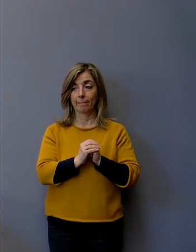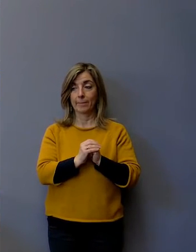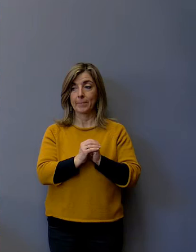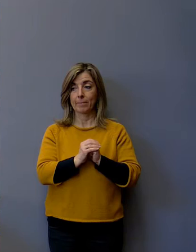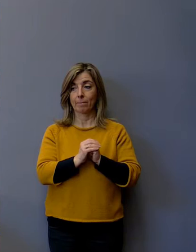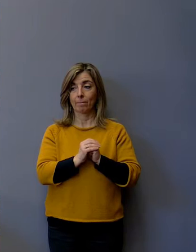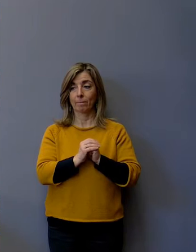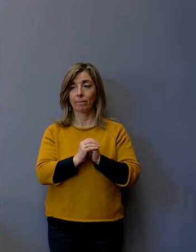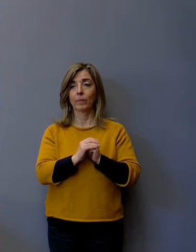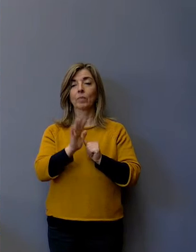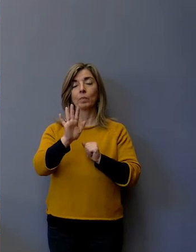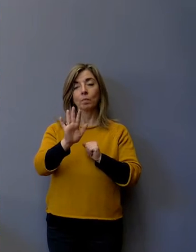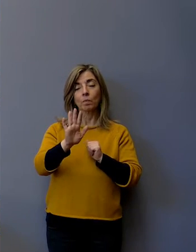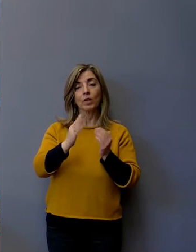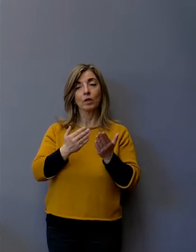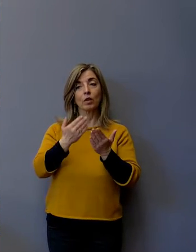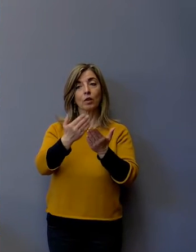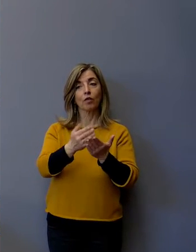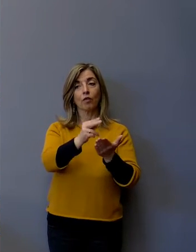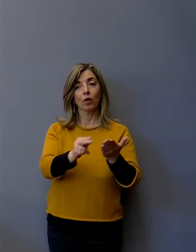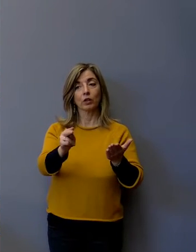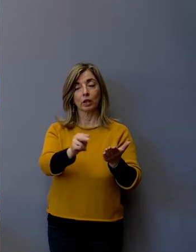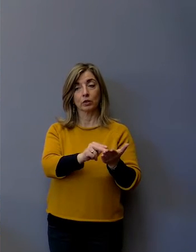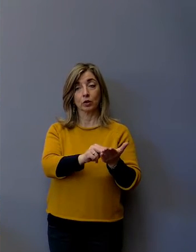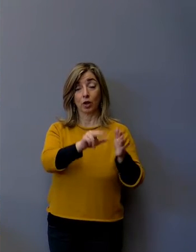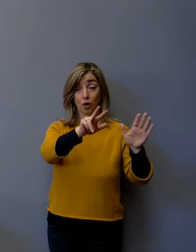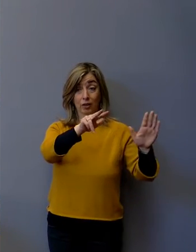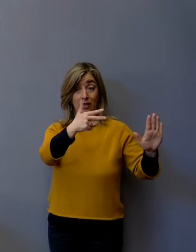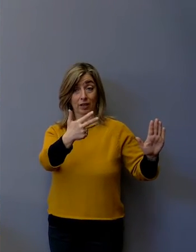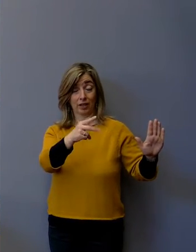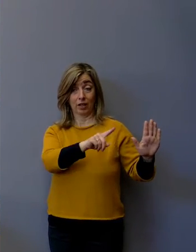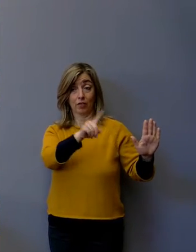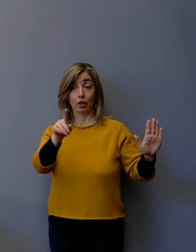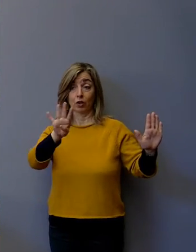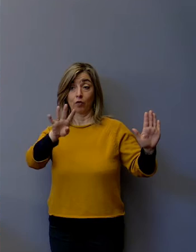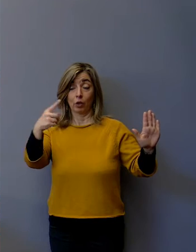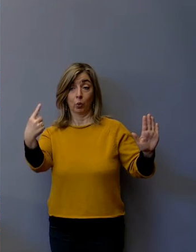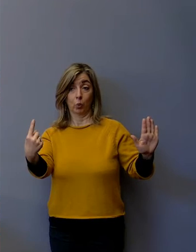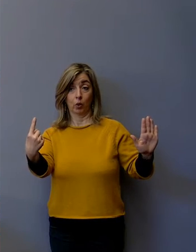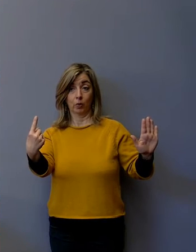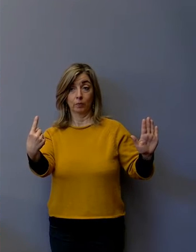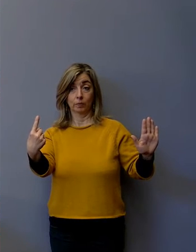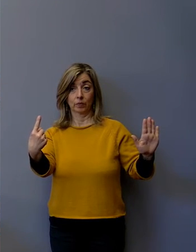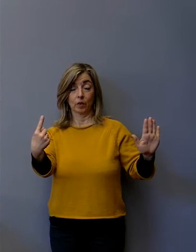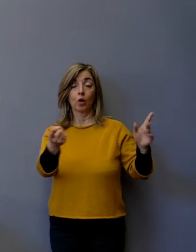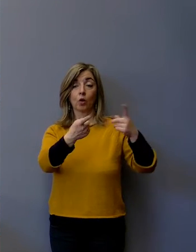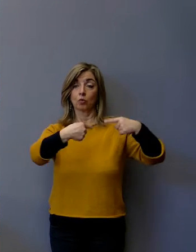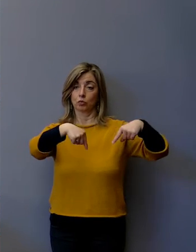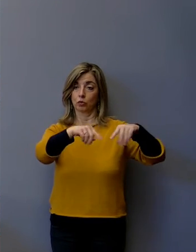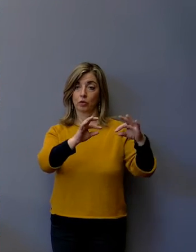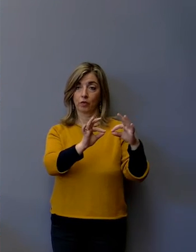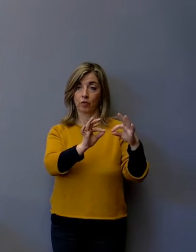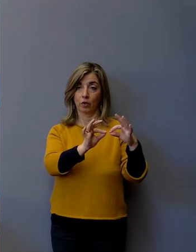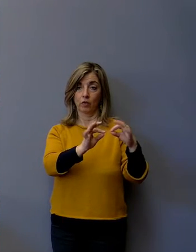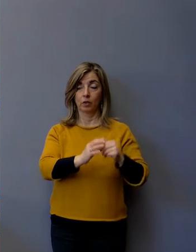e allora pongono in votazione dall 83 al 91 con parere favorevole della